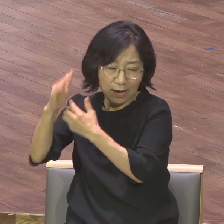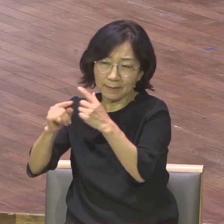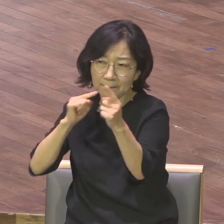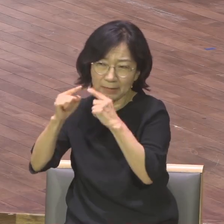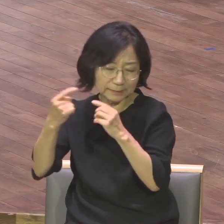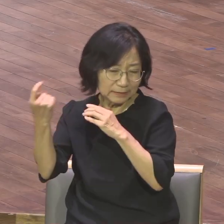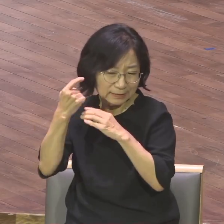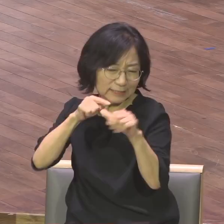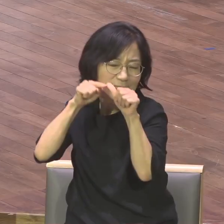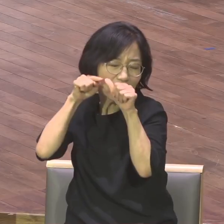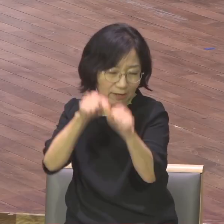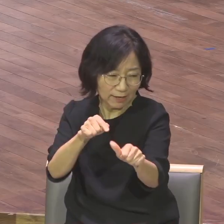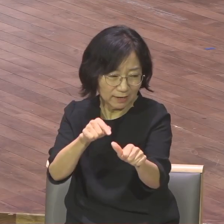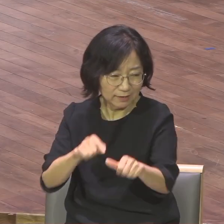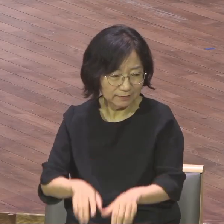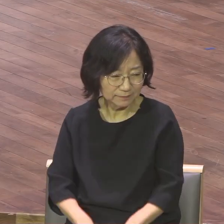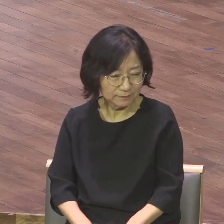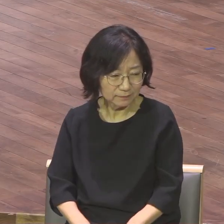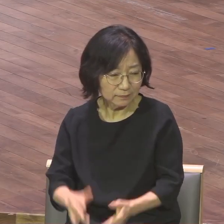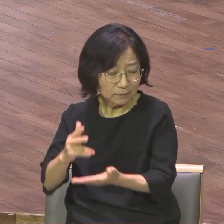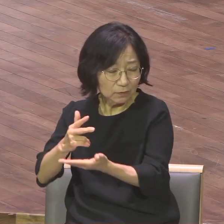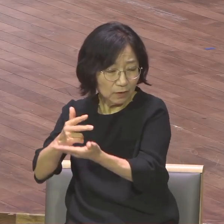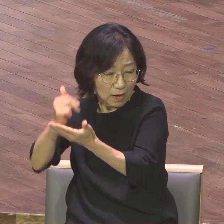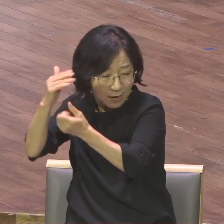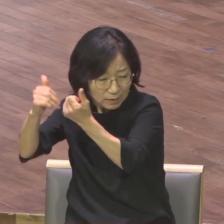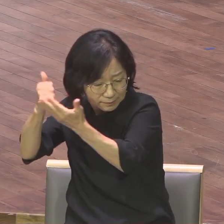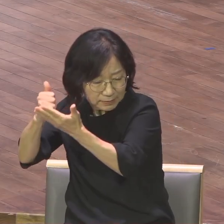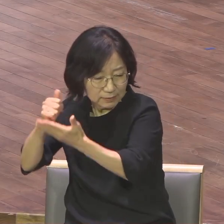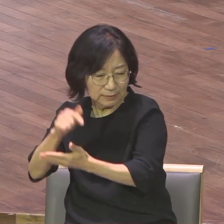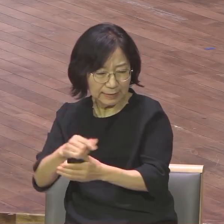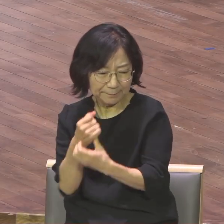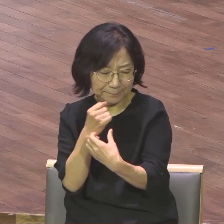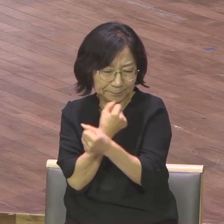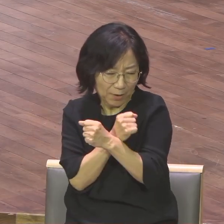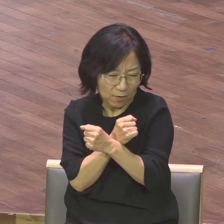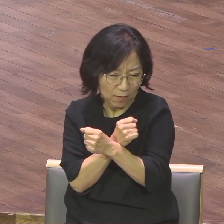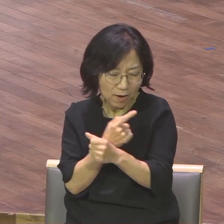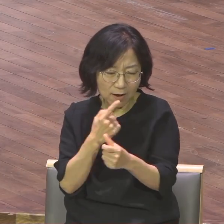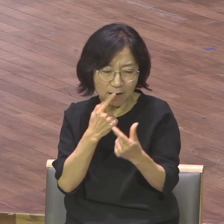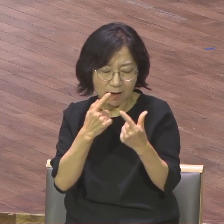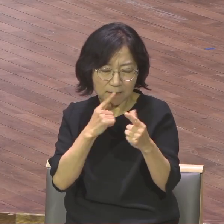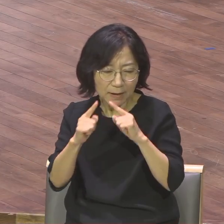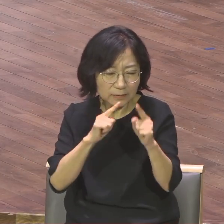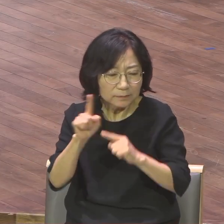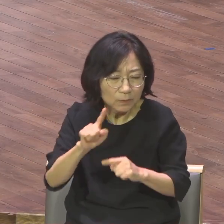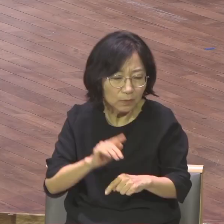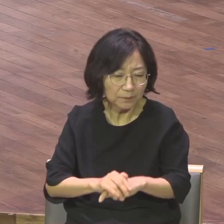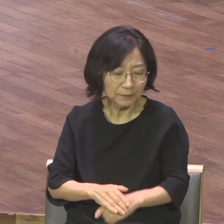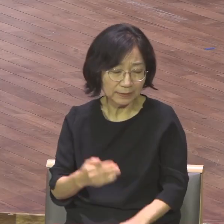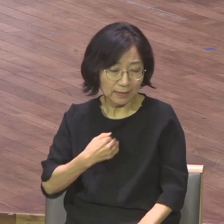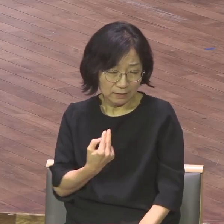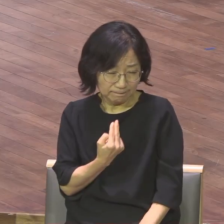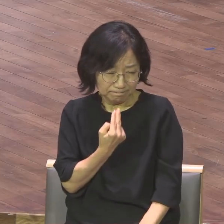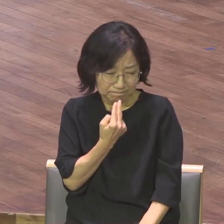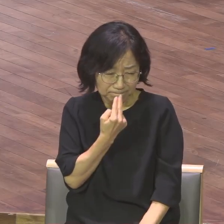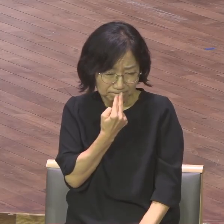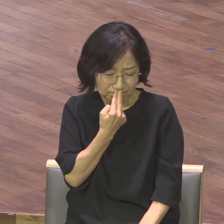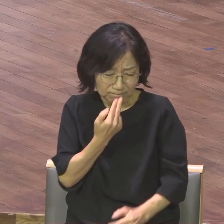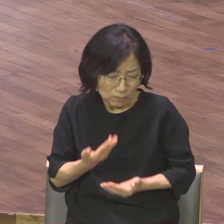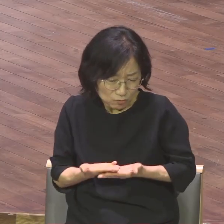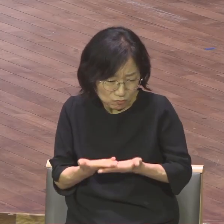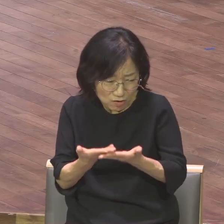뼈들아 여호와의 말씀을 들을지어다. 주 여호와께서 이 뼈들에게 이같이 말씀하시기를 내가